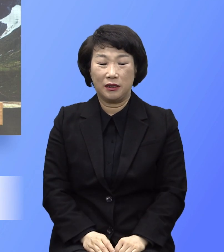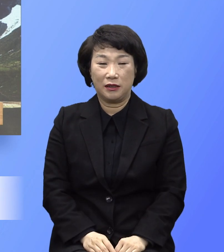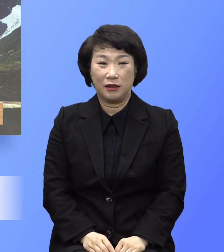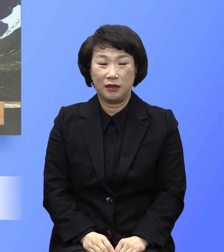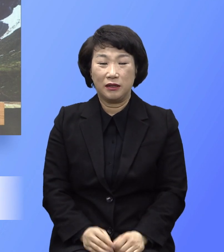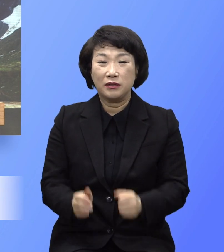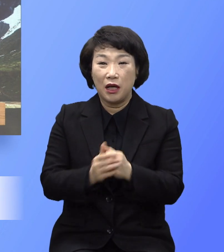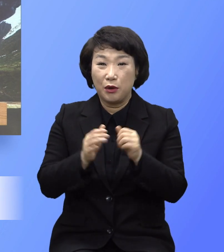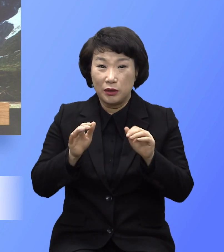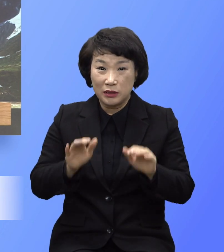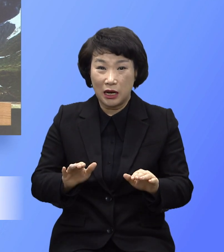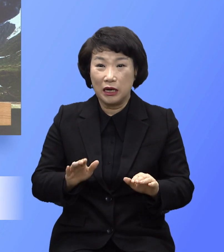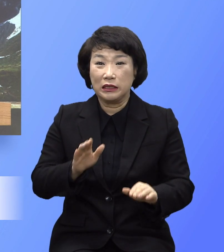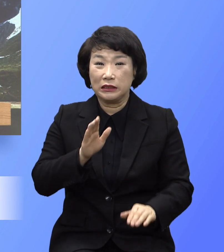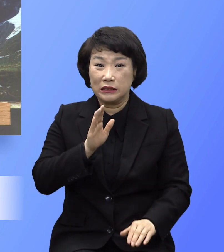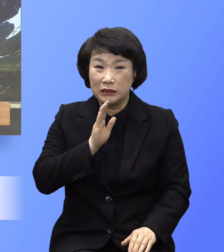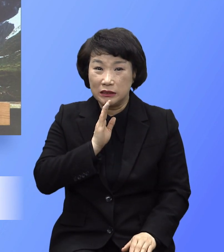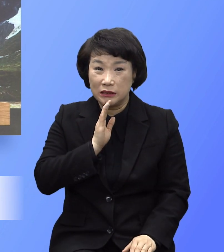그러므로